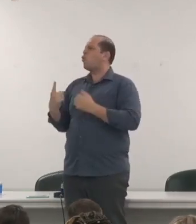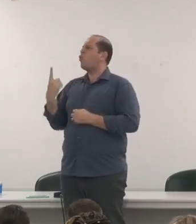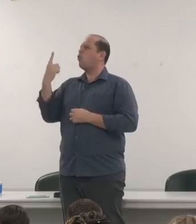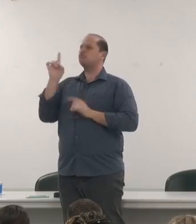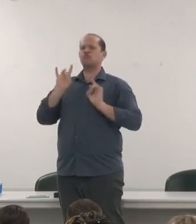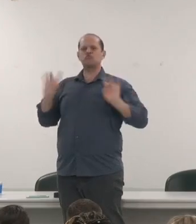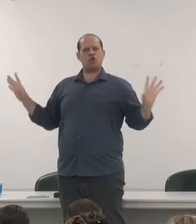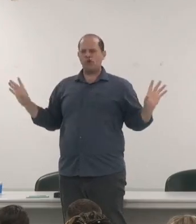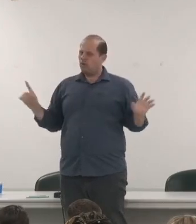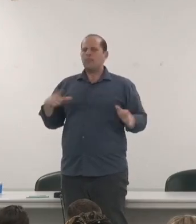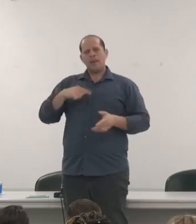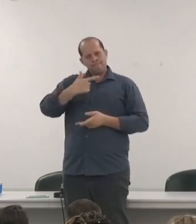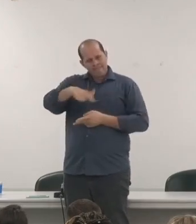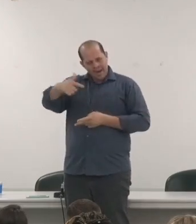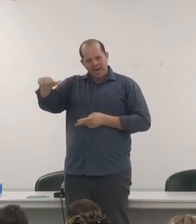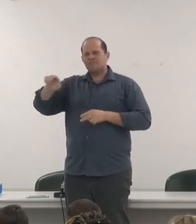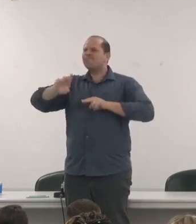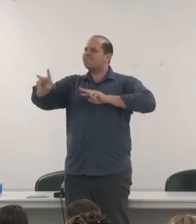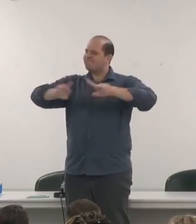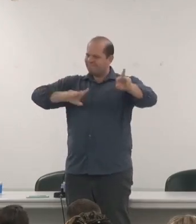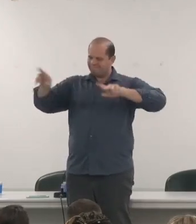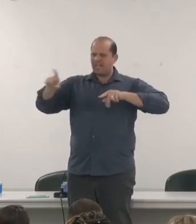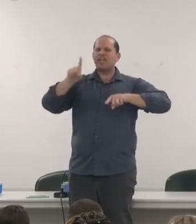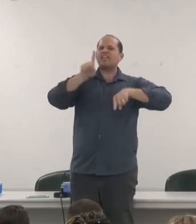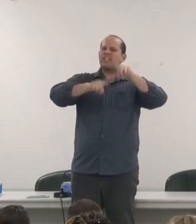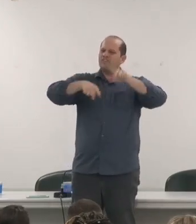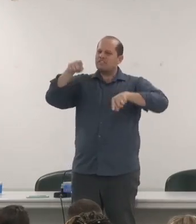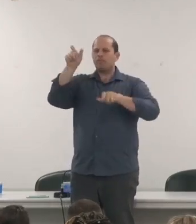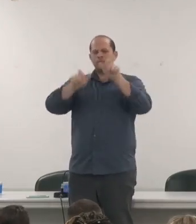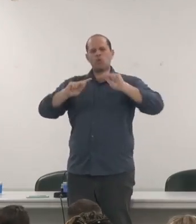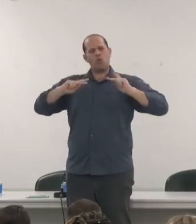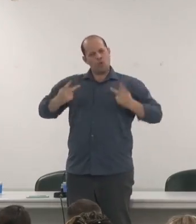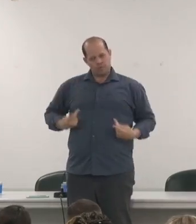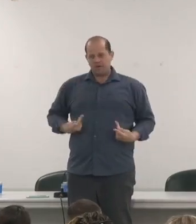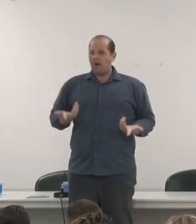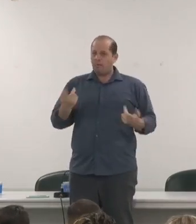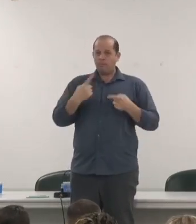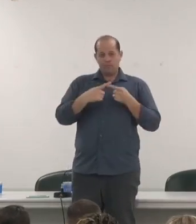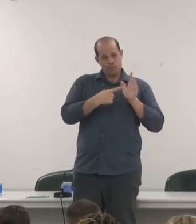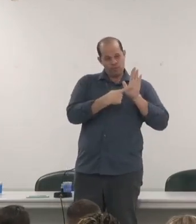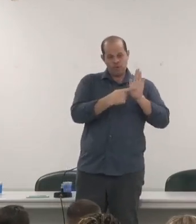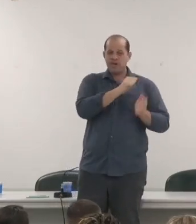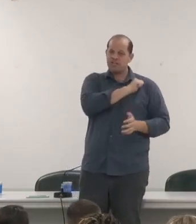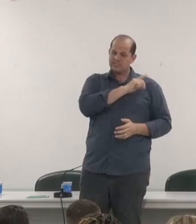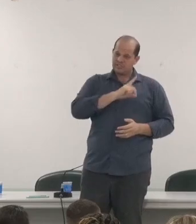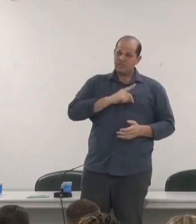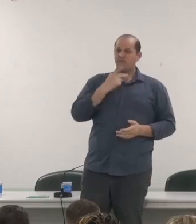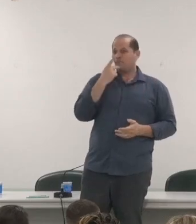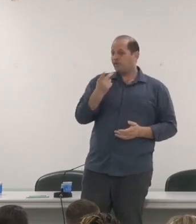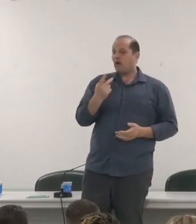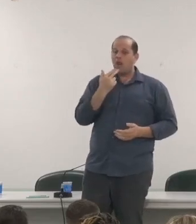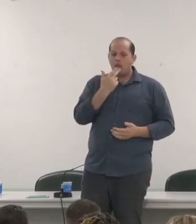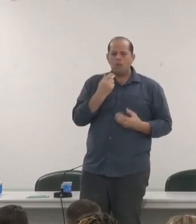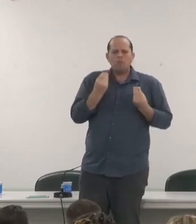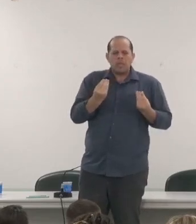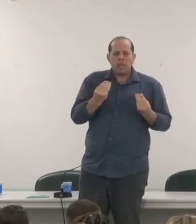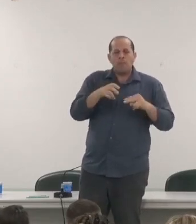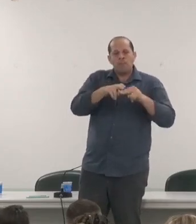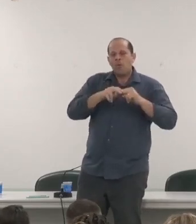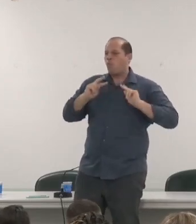Silva. Então, a gente não é um país monolíngue nem pensando na modalidade sinalizada de línguas, né? A gente viu